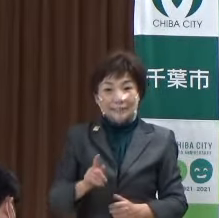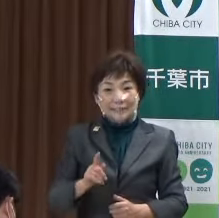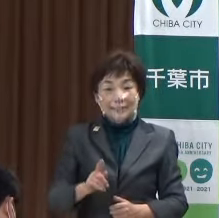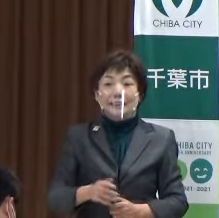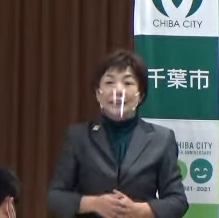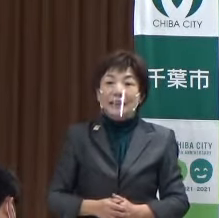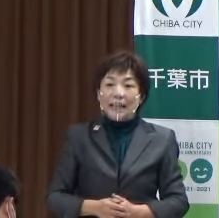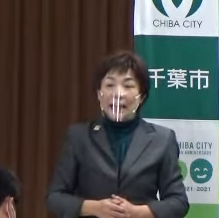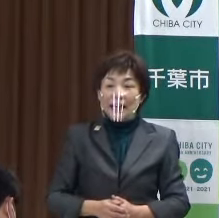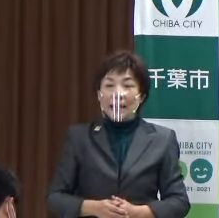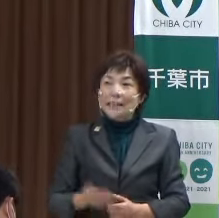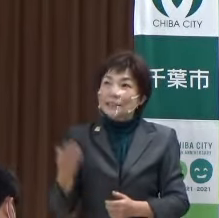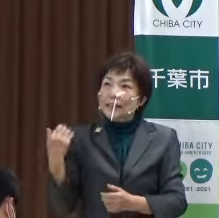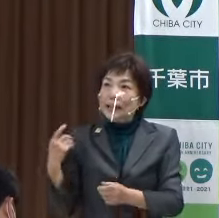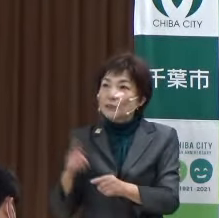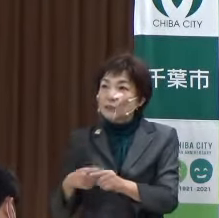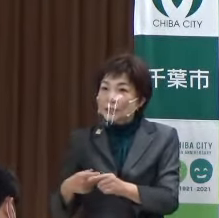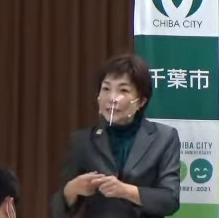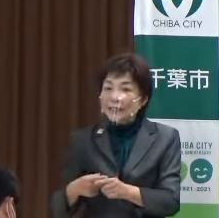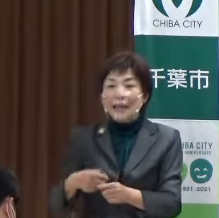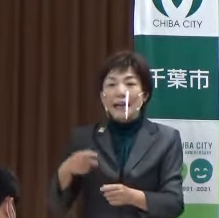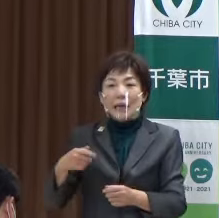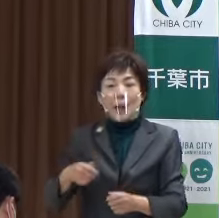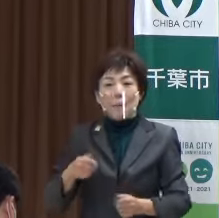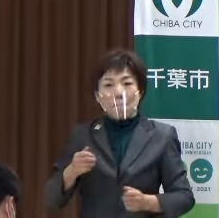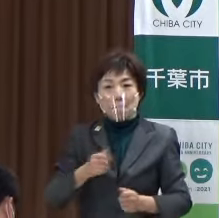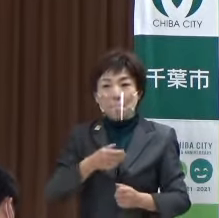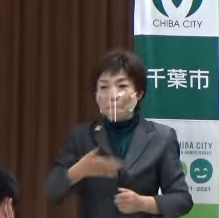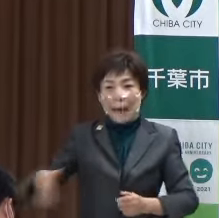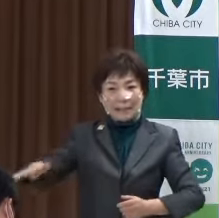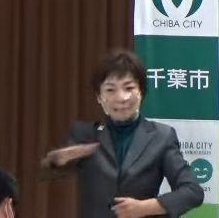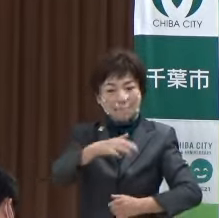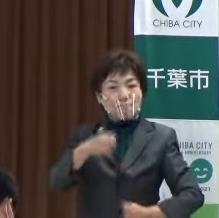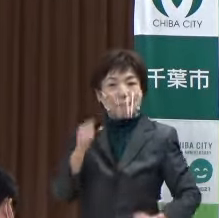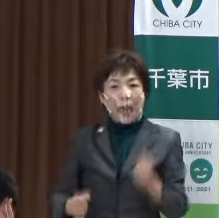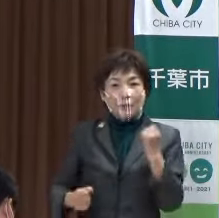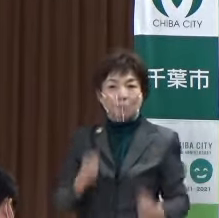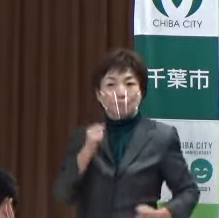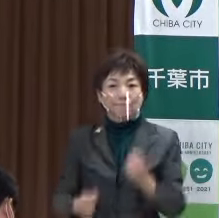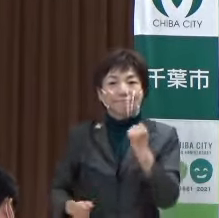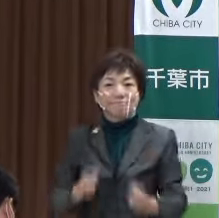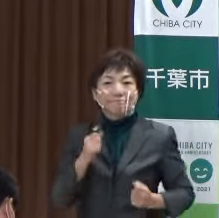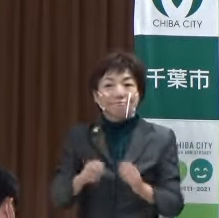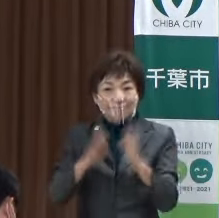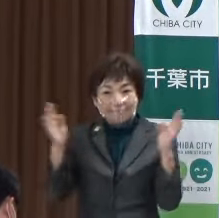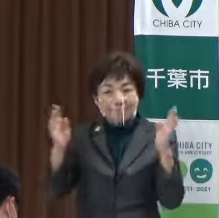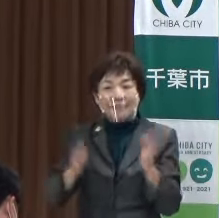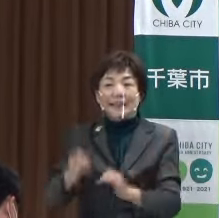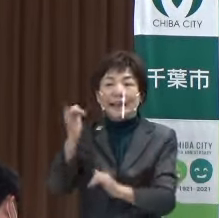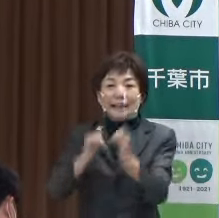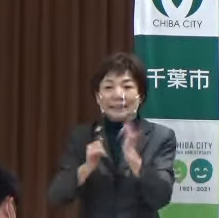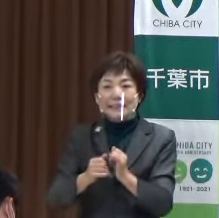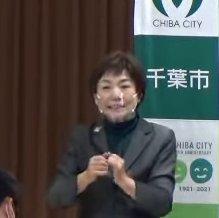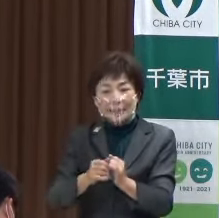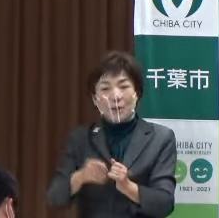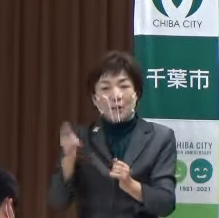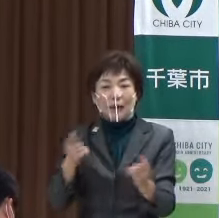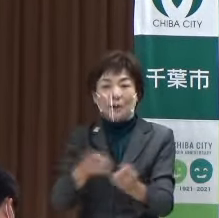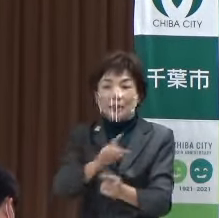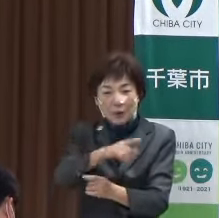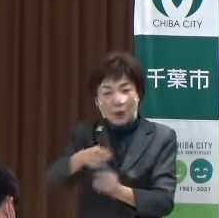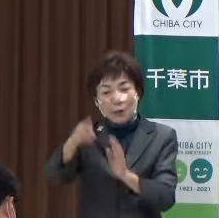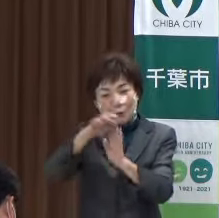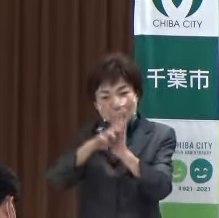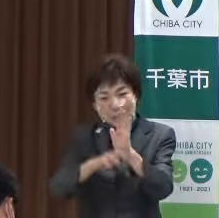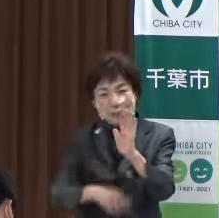一旦、前回中止になりましたサンスポ千葉マリンマラソンが開催され、12月に千葉市歴史ロックの完走、現時点で予